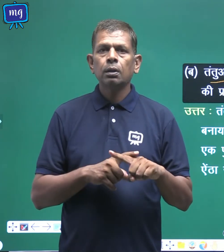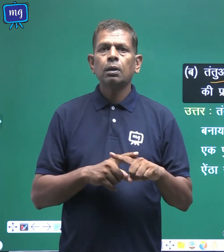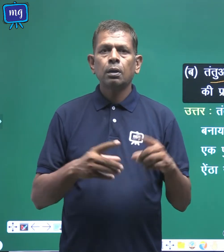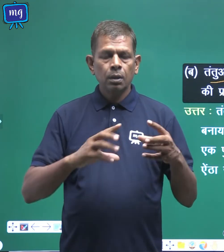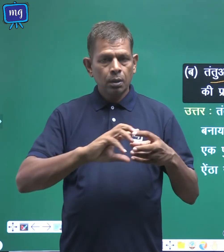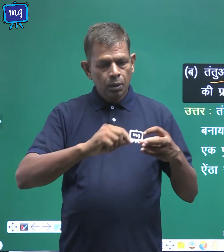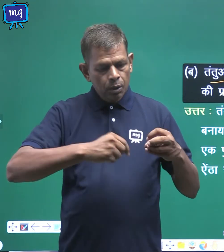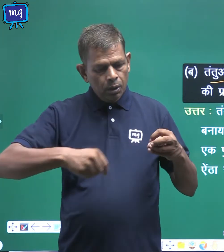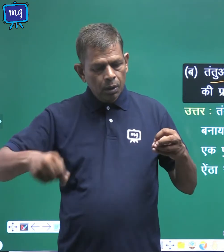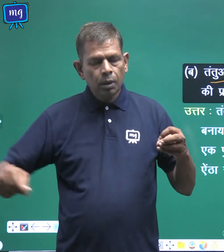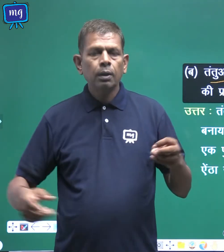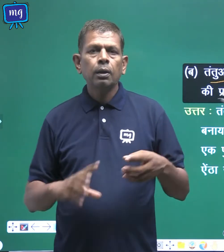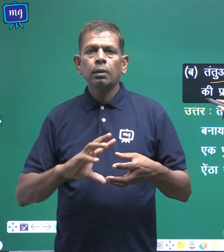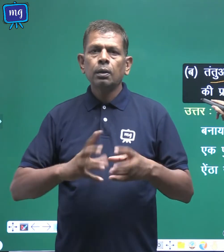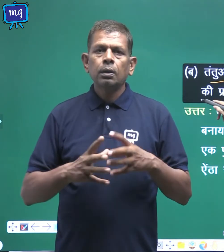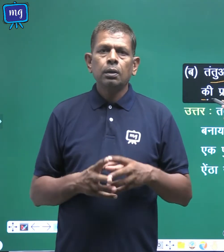तागा निर्मित करने की